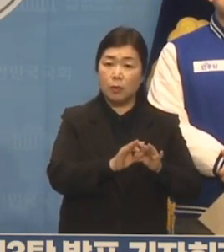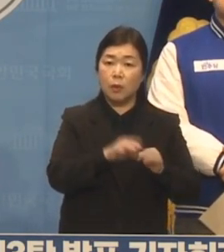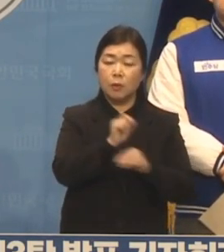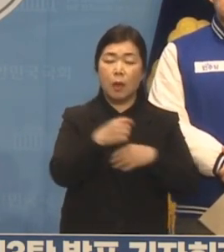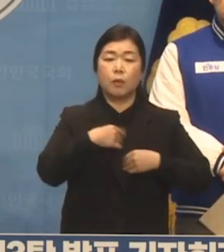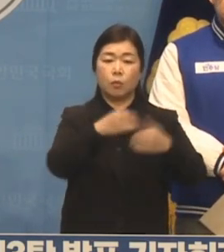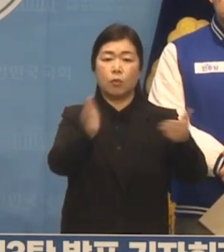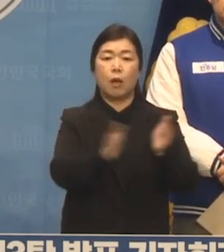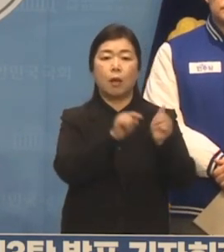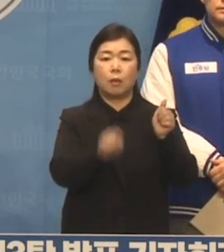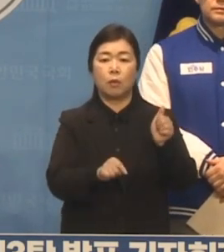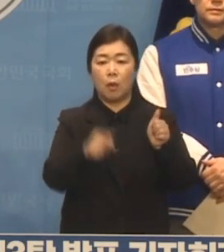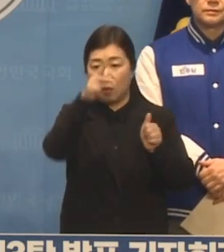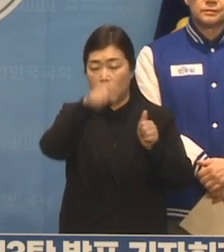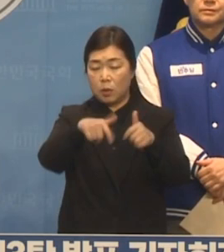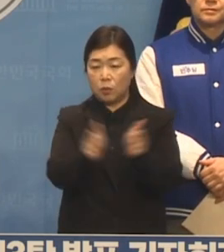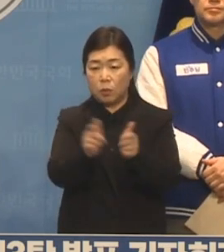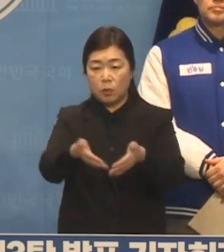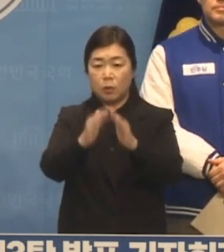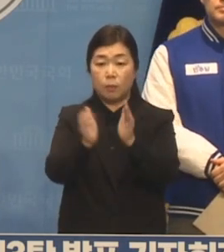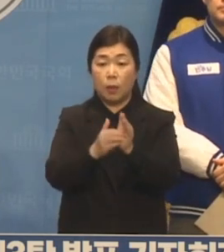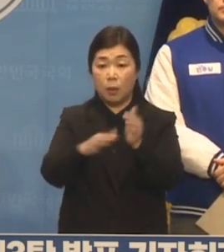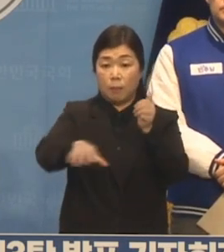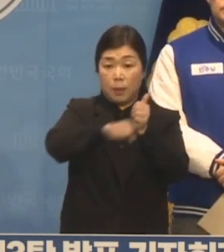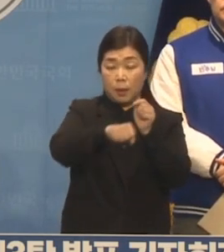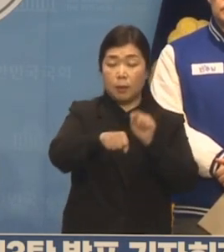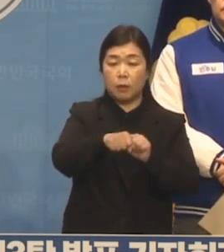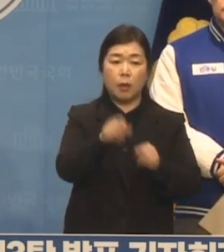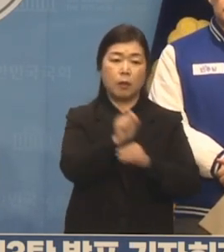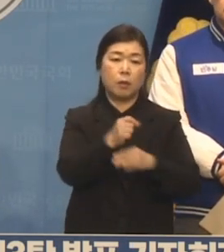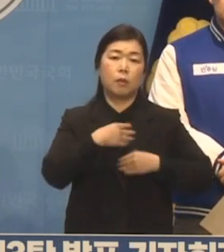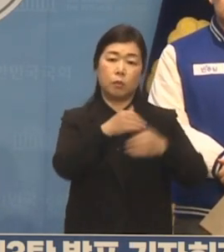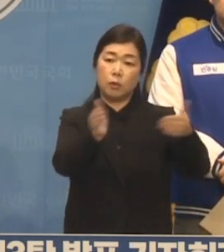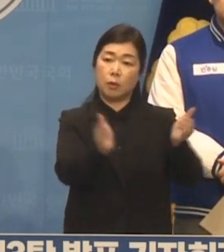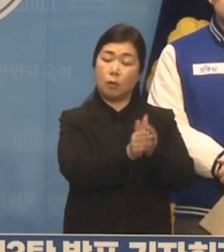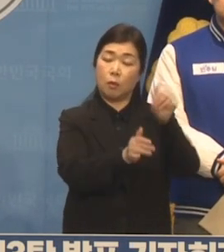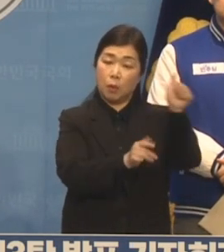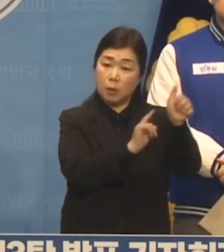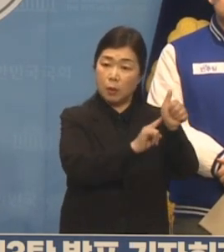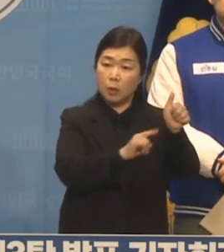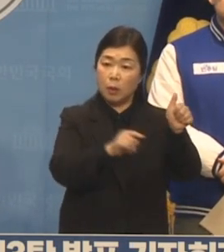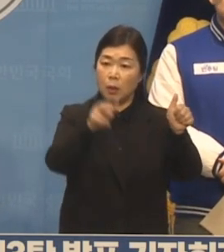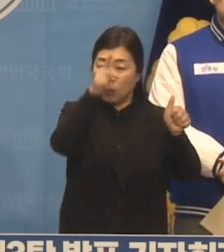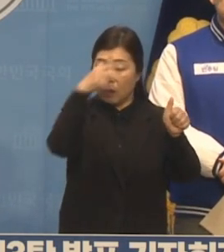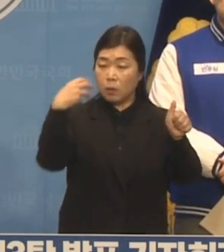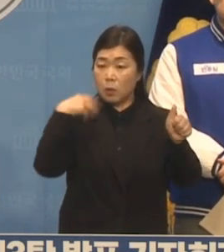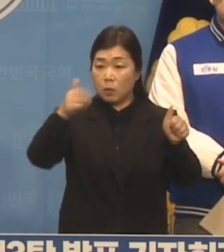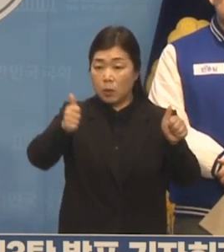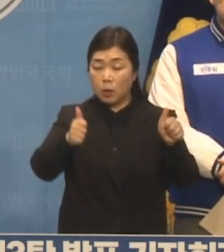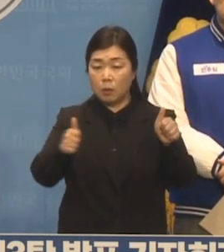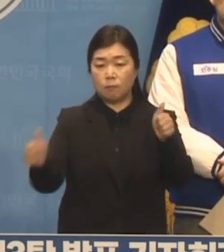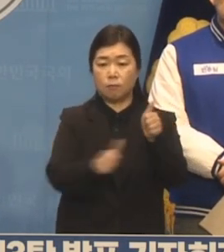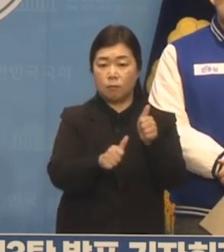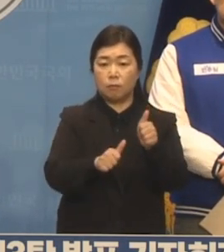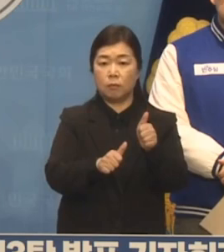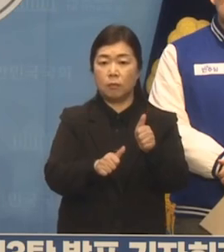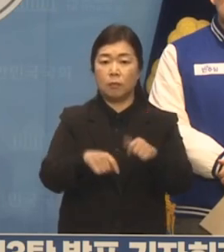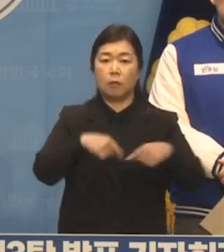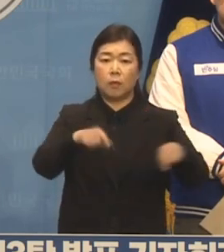내 경찰국을 설치하였고 행정안전부 장관의 경찰청장 지휘규칙을